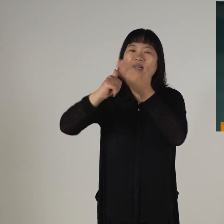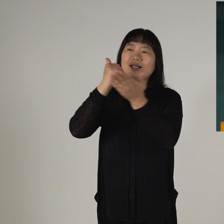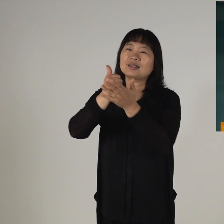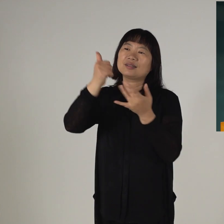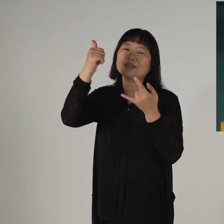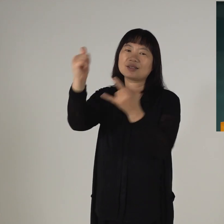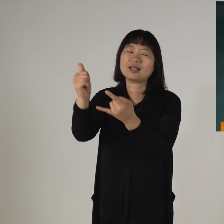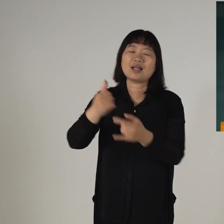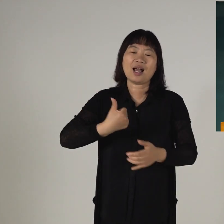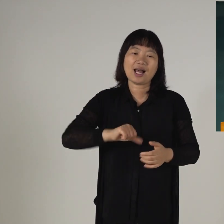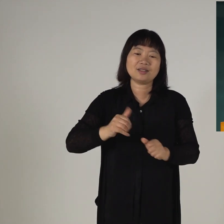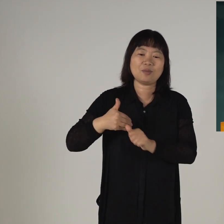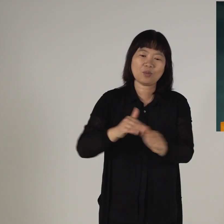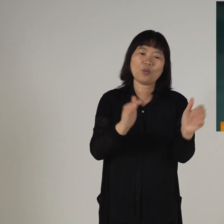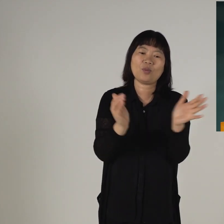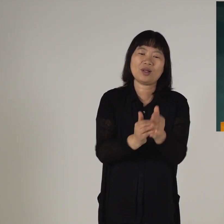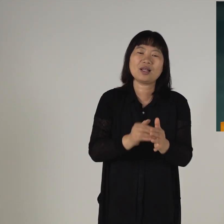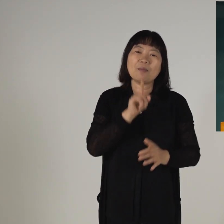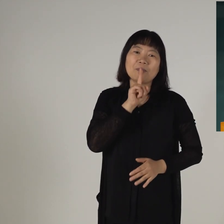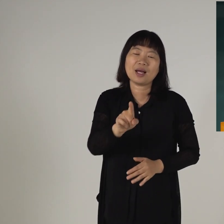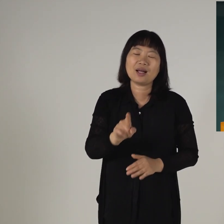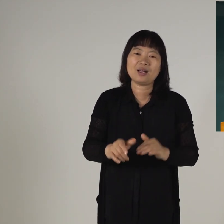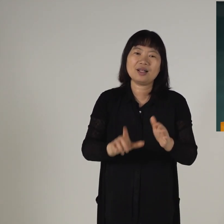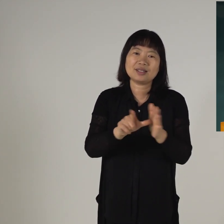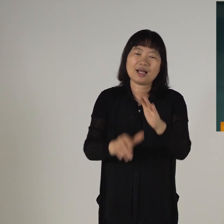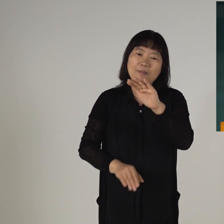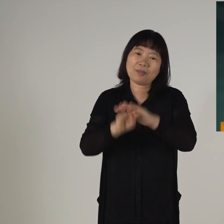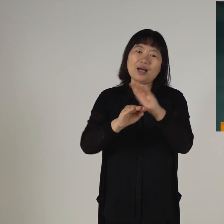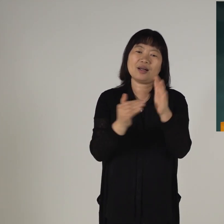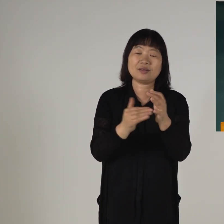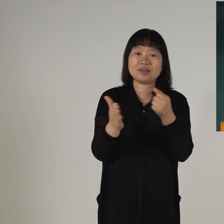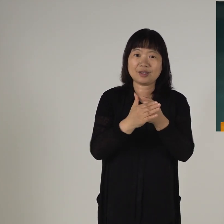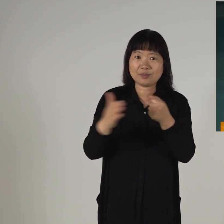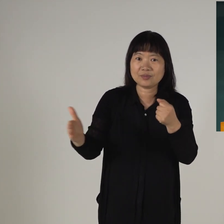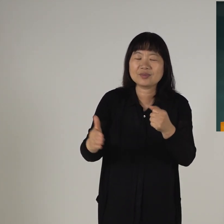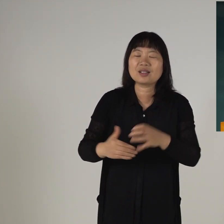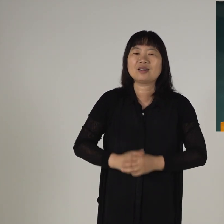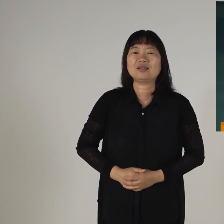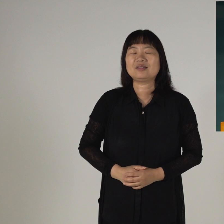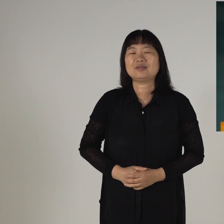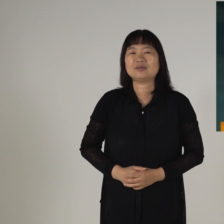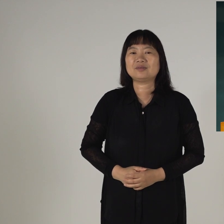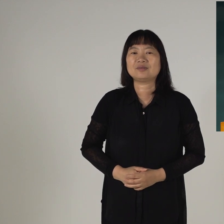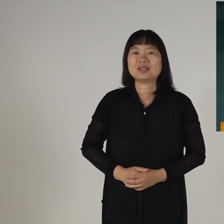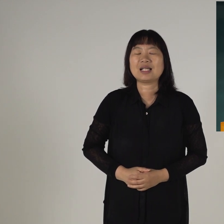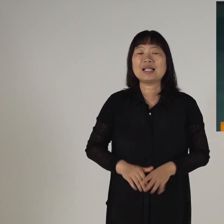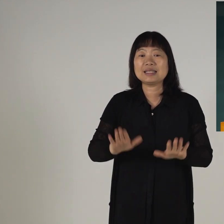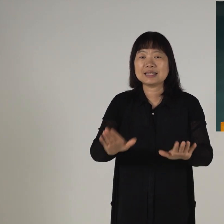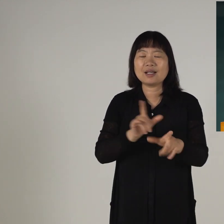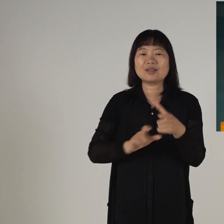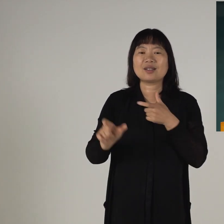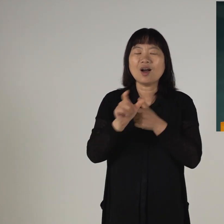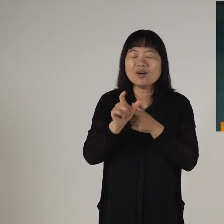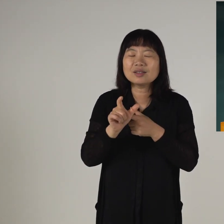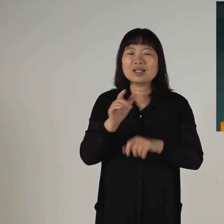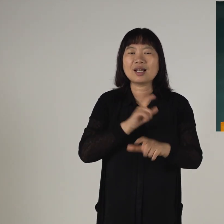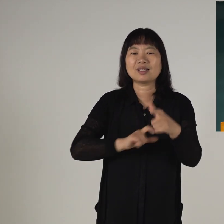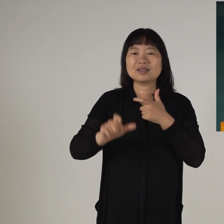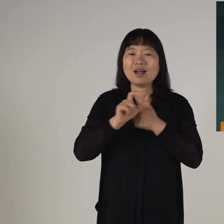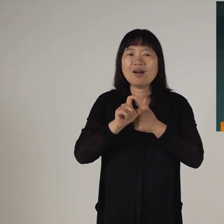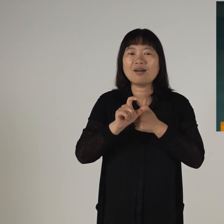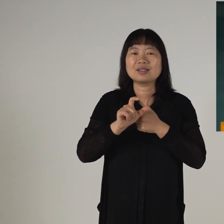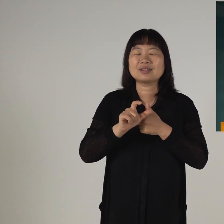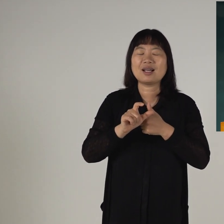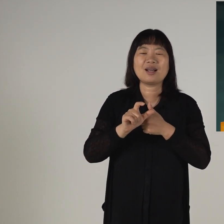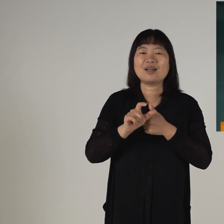하나님께서는 아들을 보내셨다 그래요. 때가 참에. 무슨 때가 찼나요? 더 이상